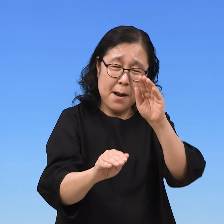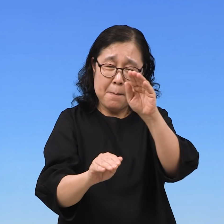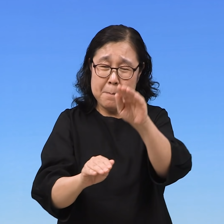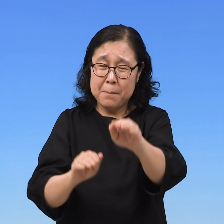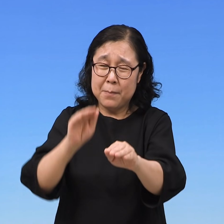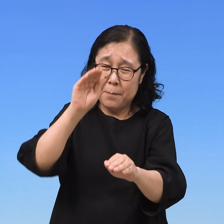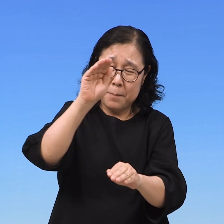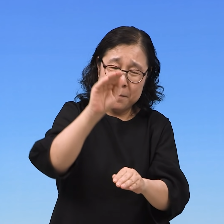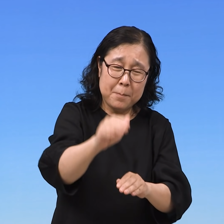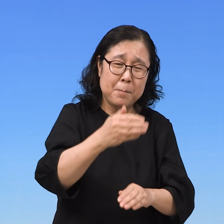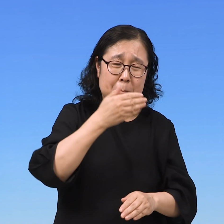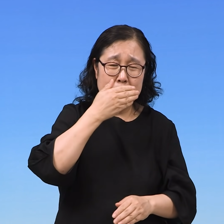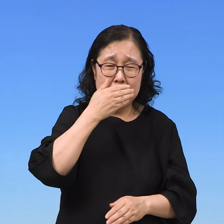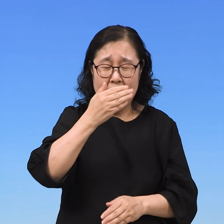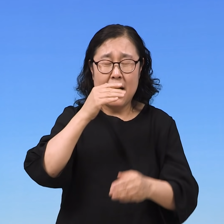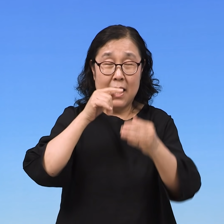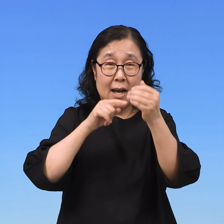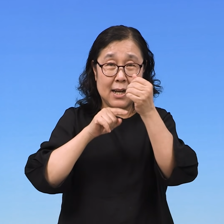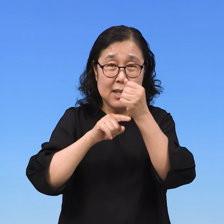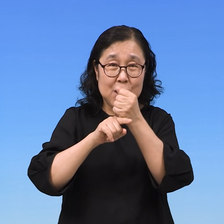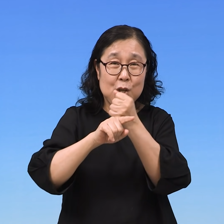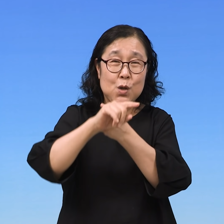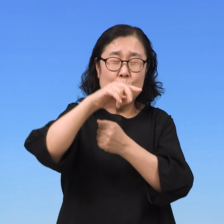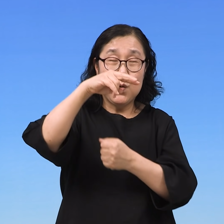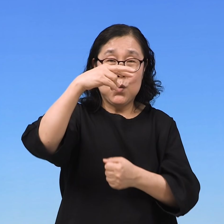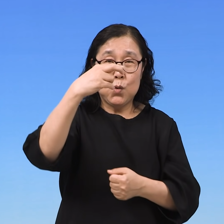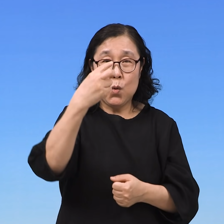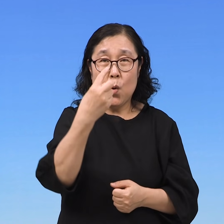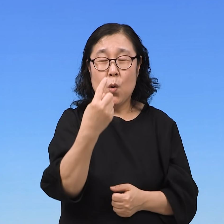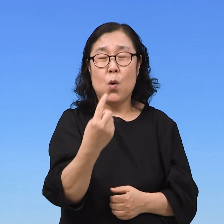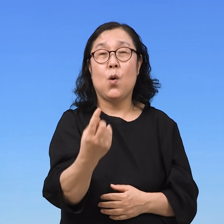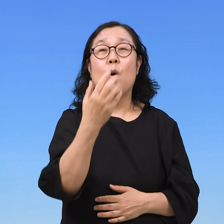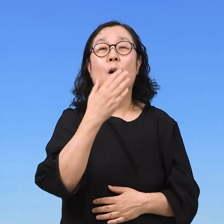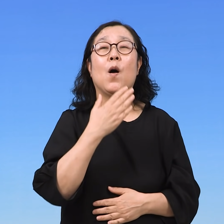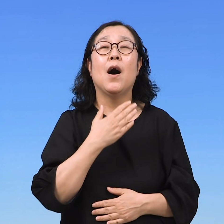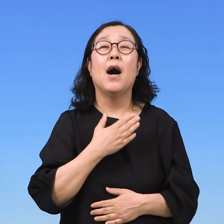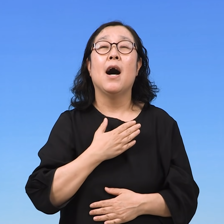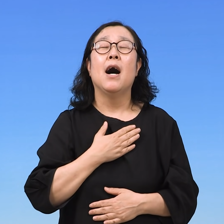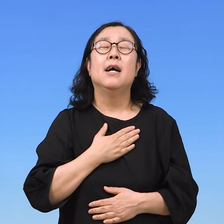과정적이고 지향적인 그리스도인으로서 나를 붙드시는